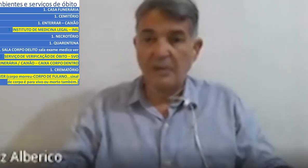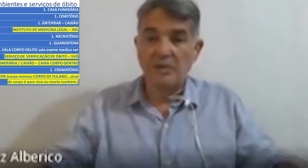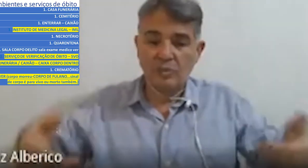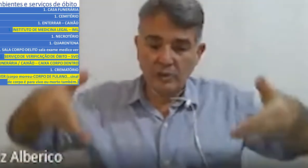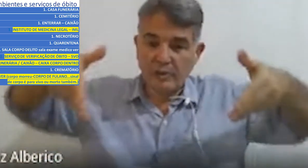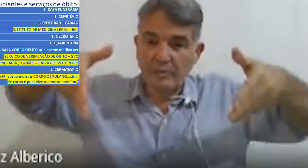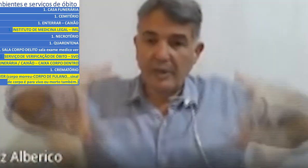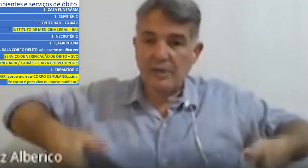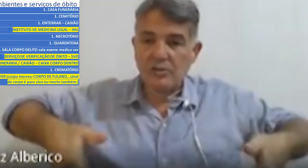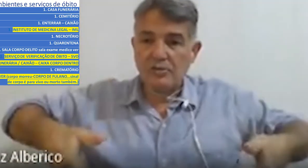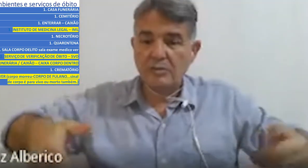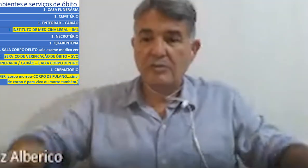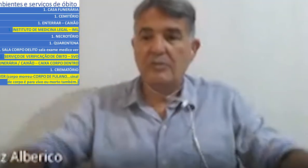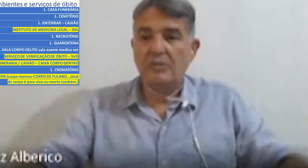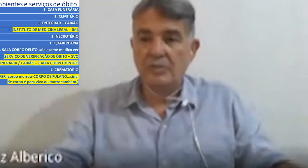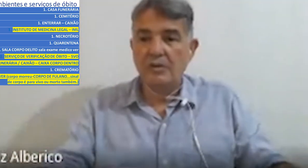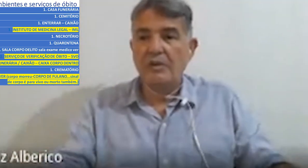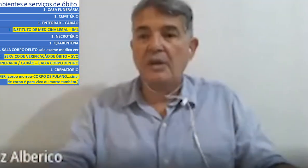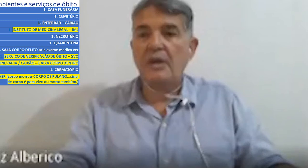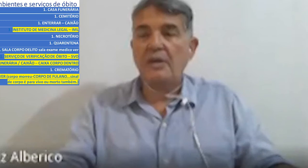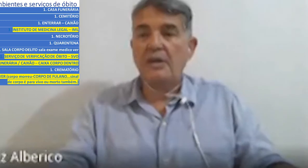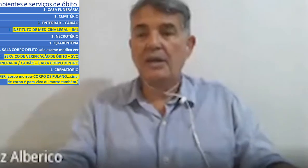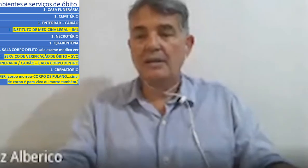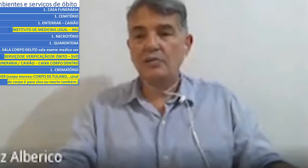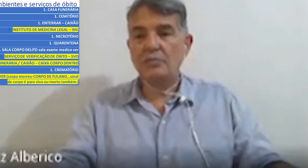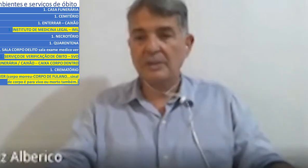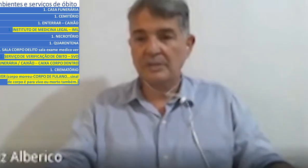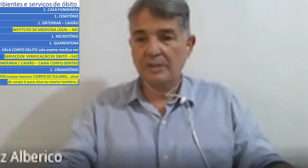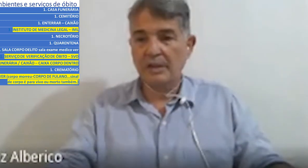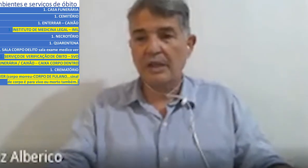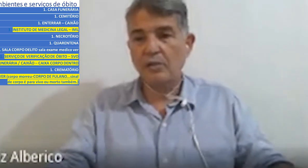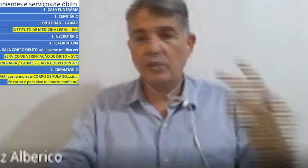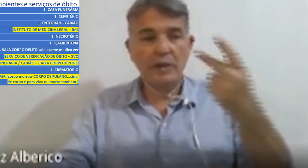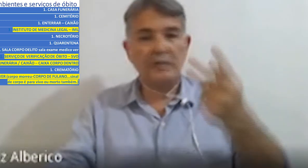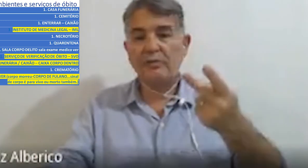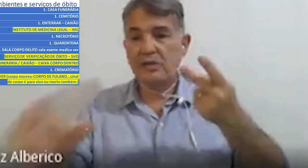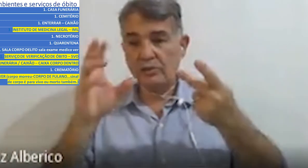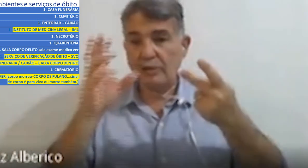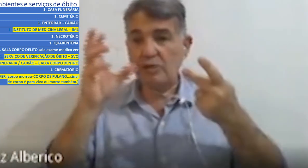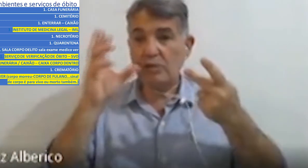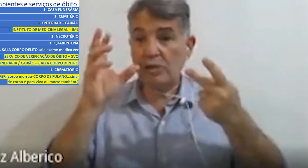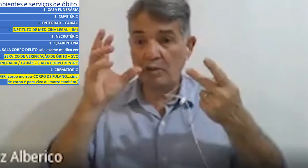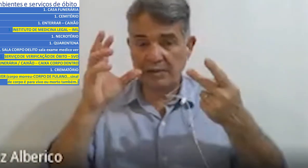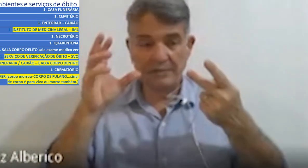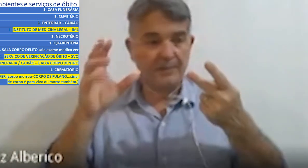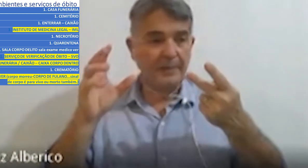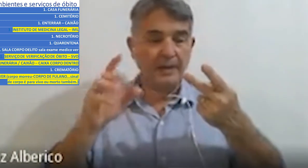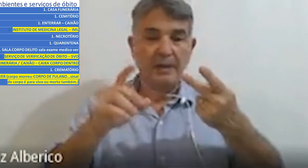Se eu boto para baixo, é a catacumba. Vejam que coisa. É